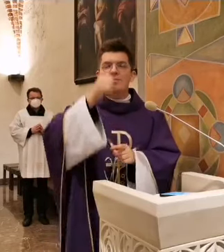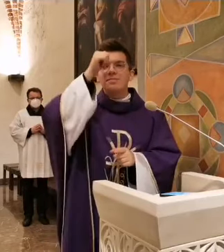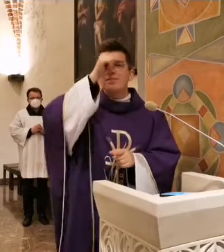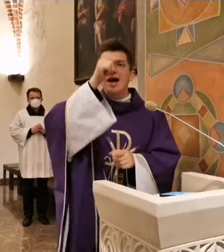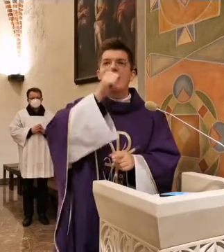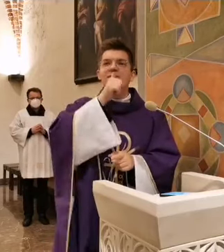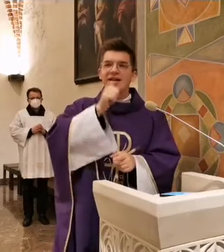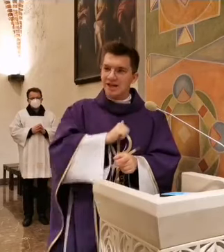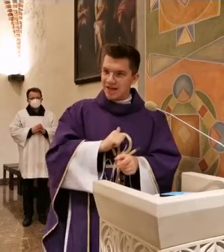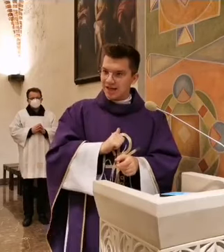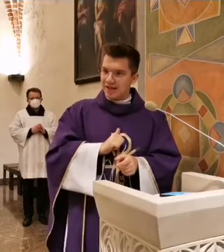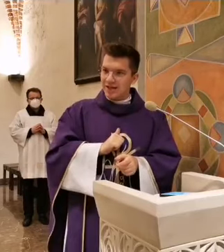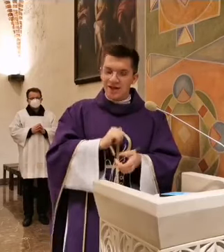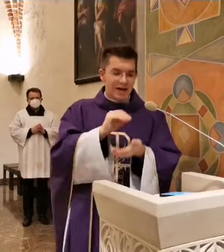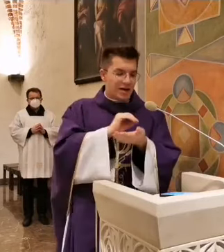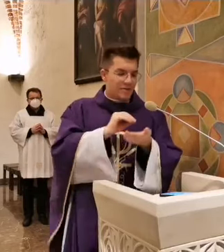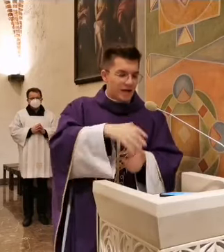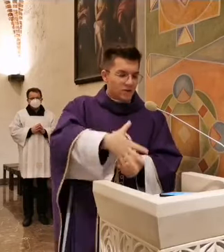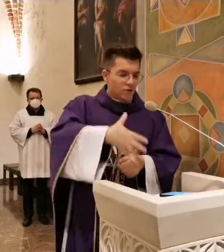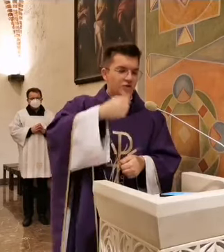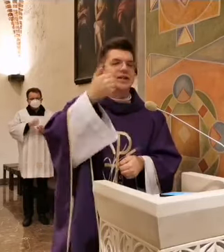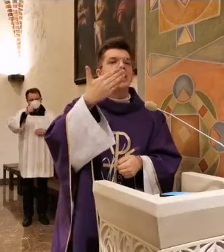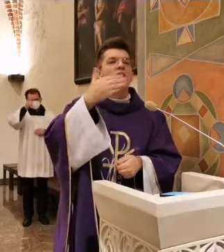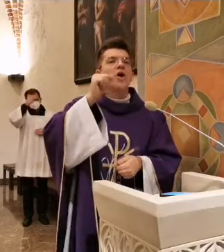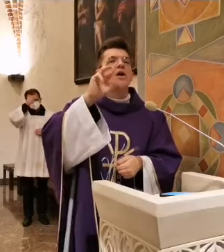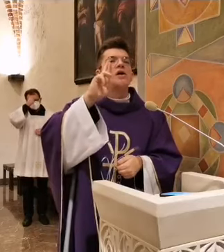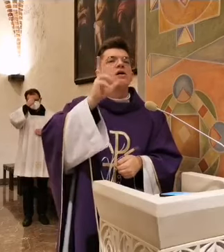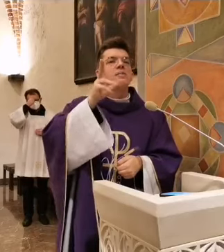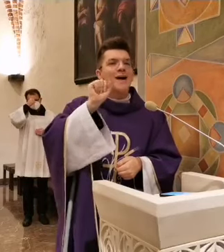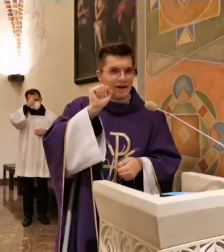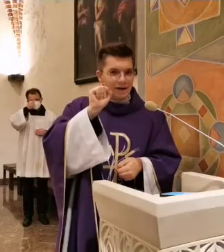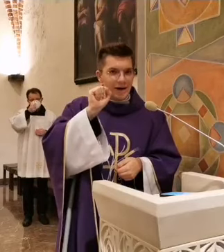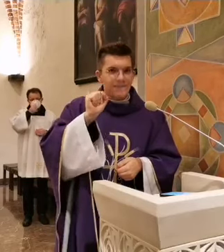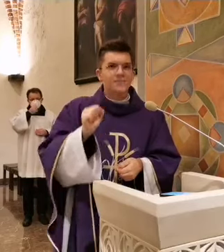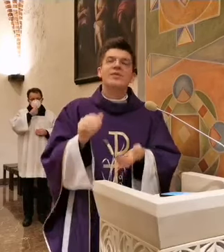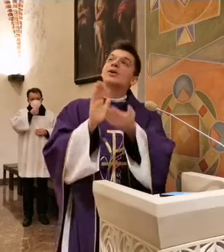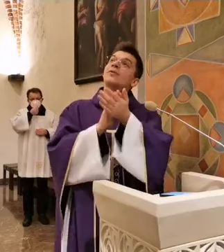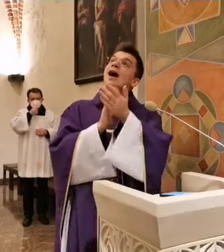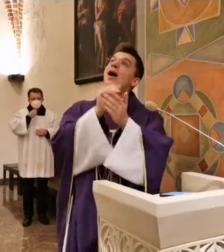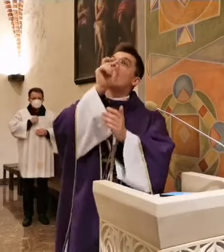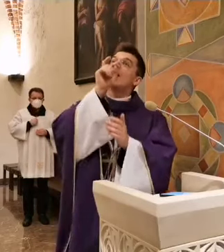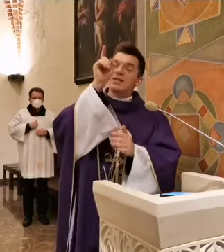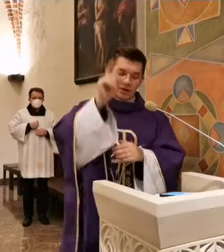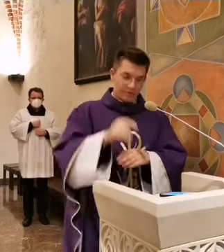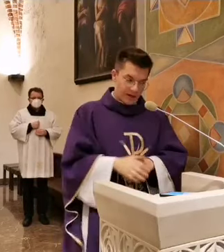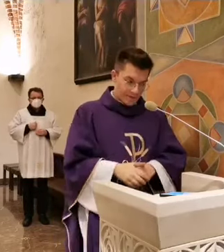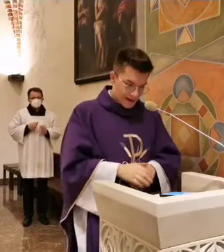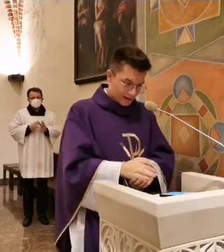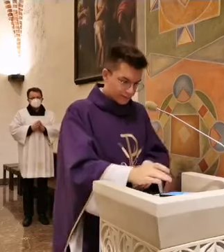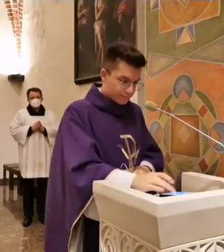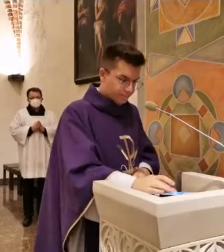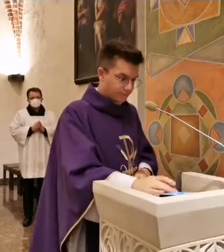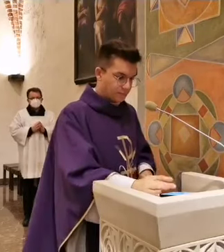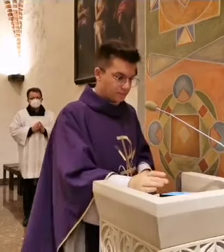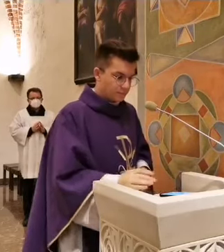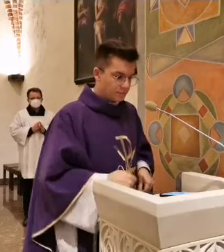Słowa Ewangelii według świętego Marka. Chwała Tobie,